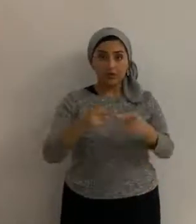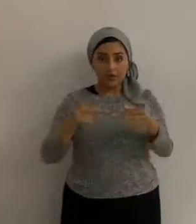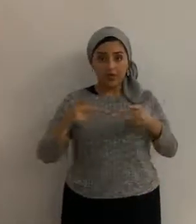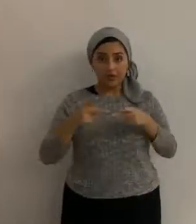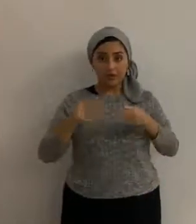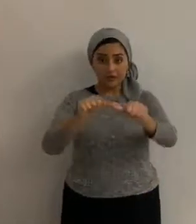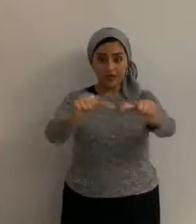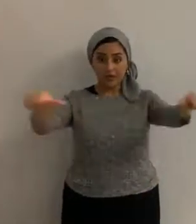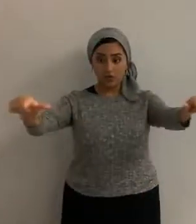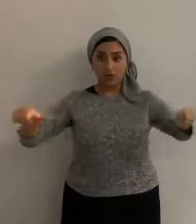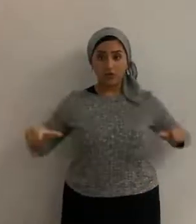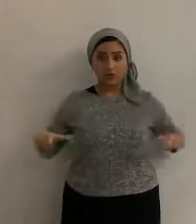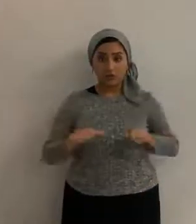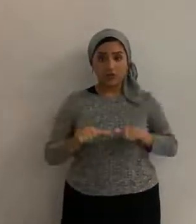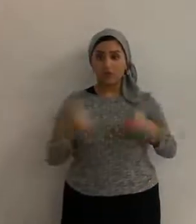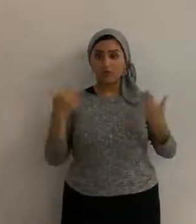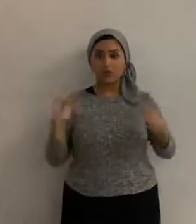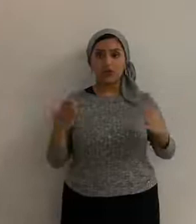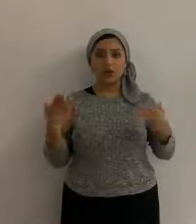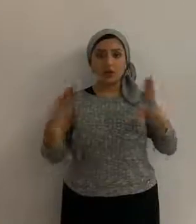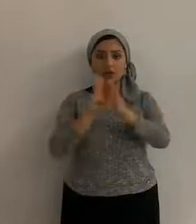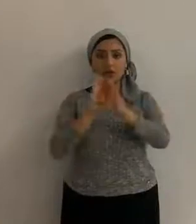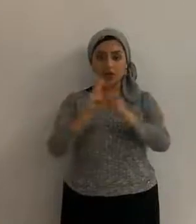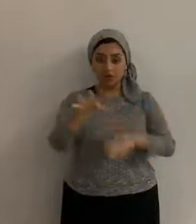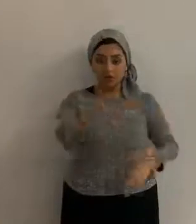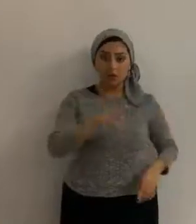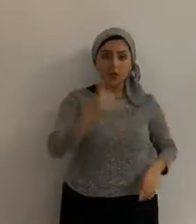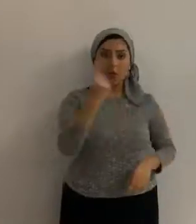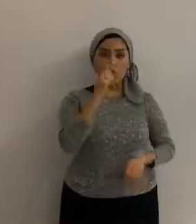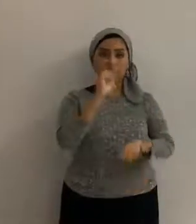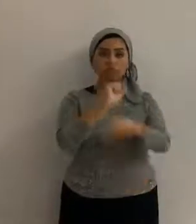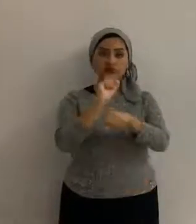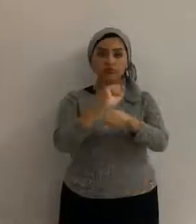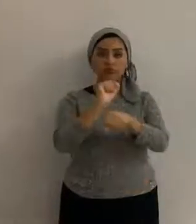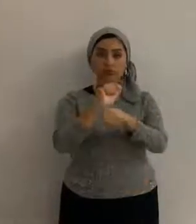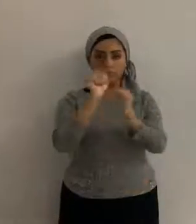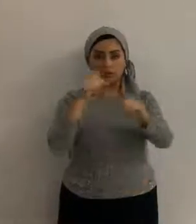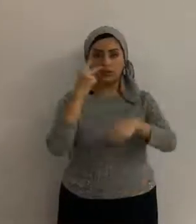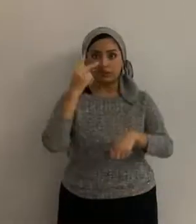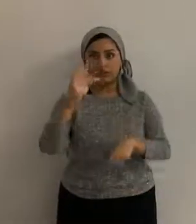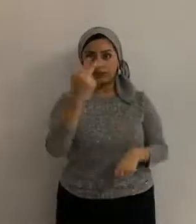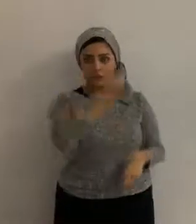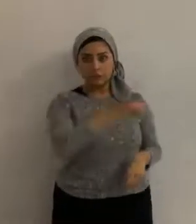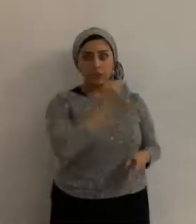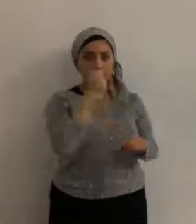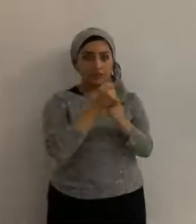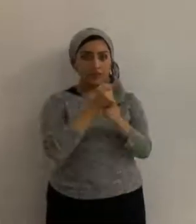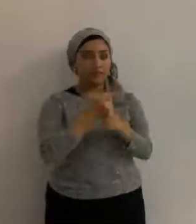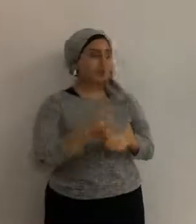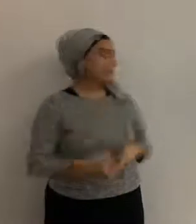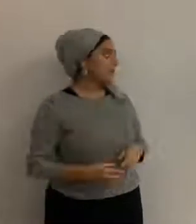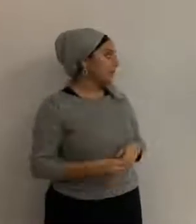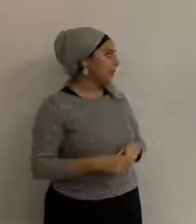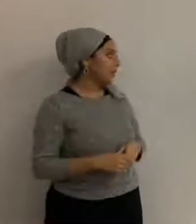y obviamente pues bueno, la imagen habla por sí misma. ¿Sí? Están